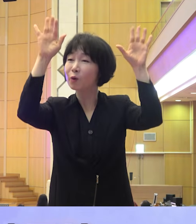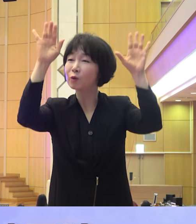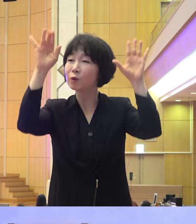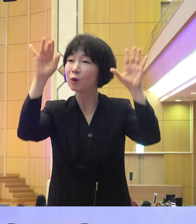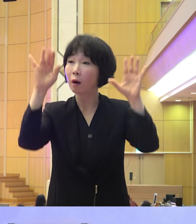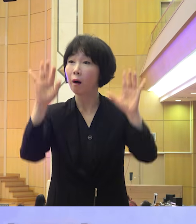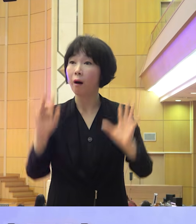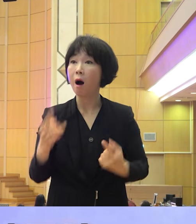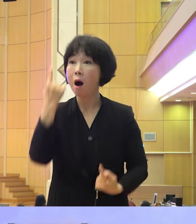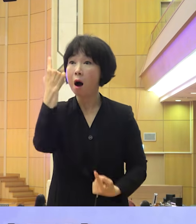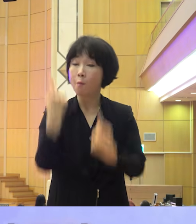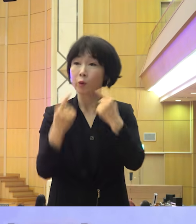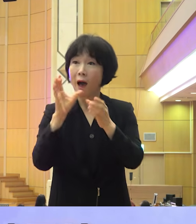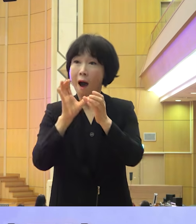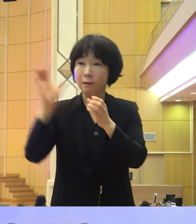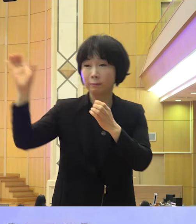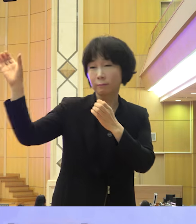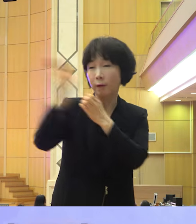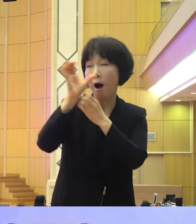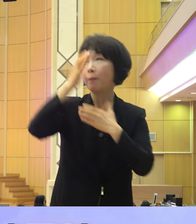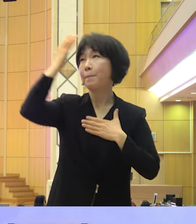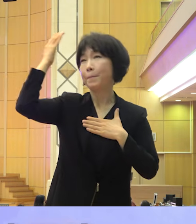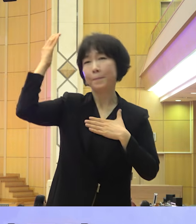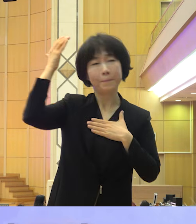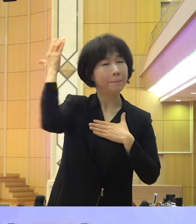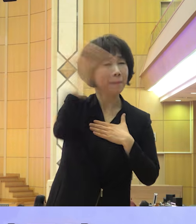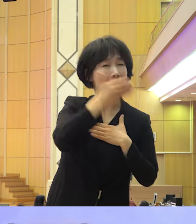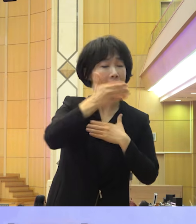눈보다 더 희게.